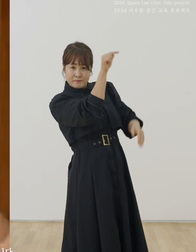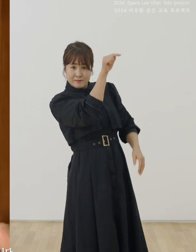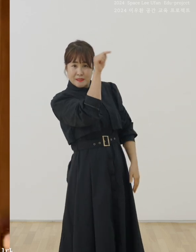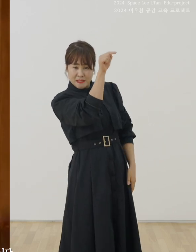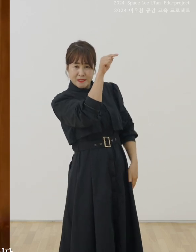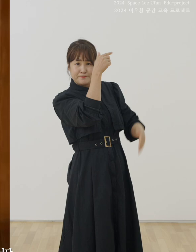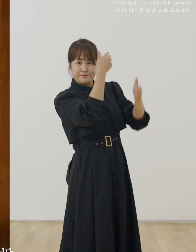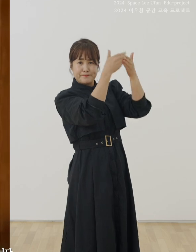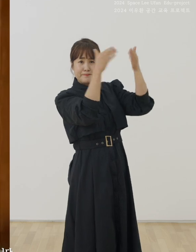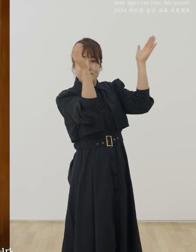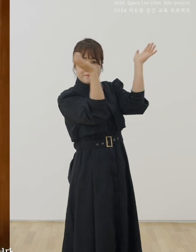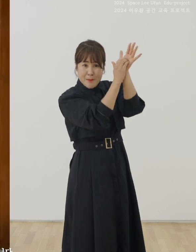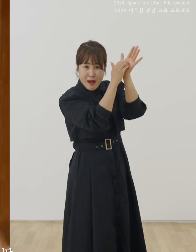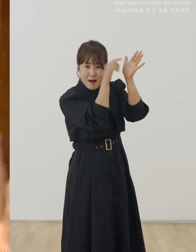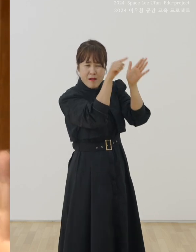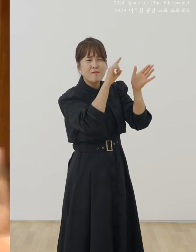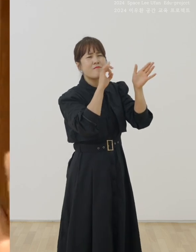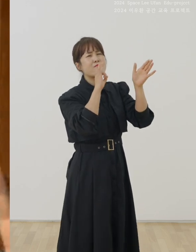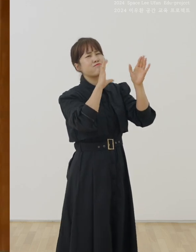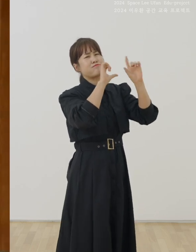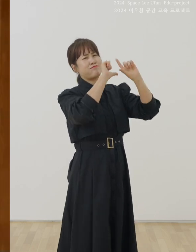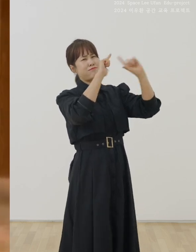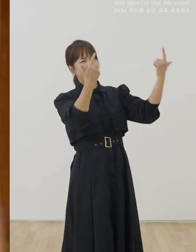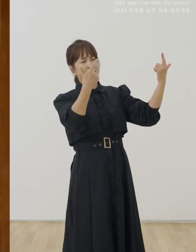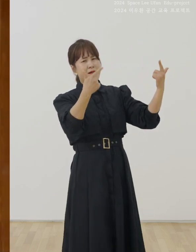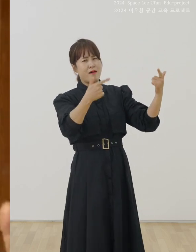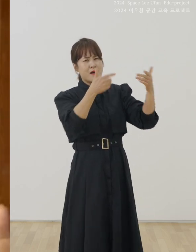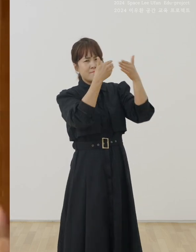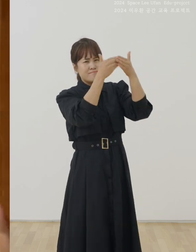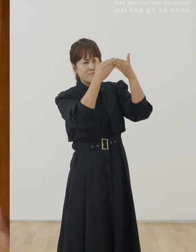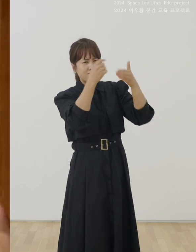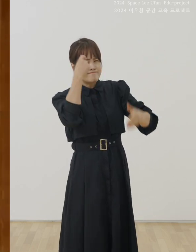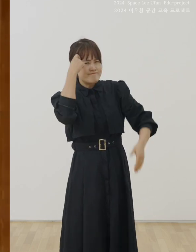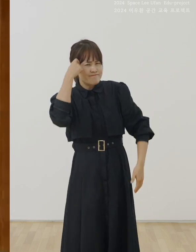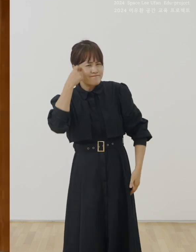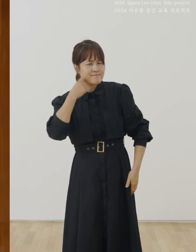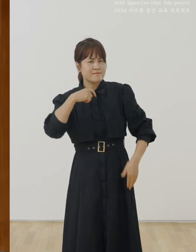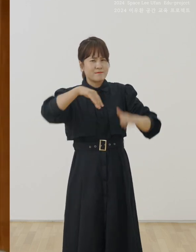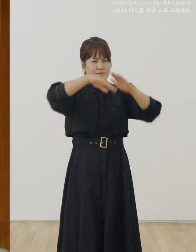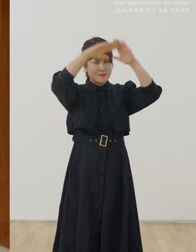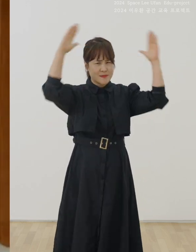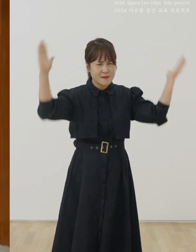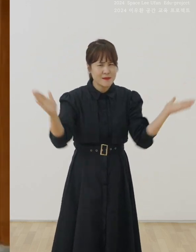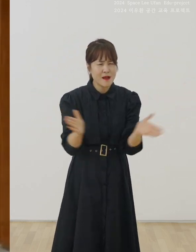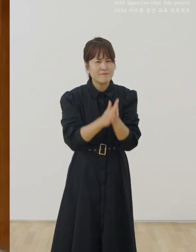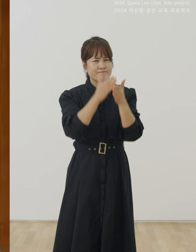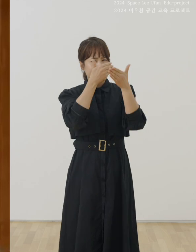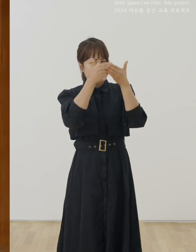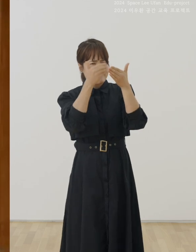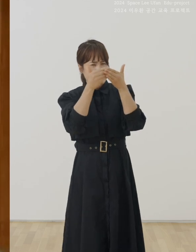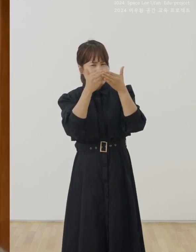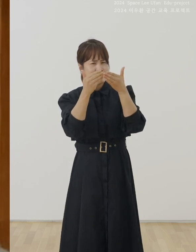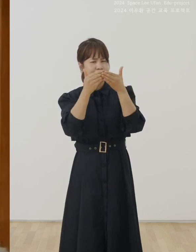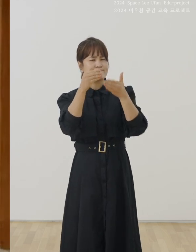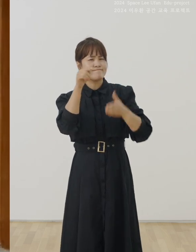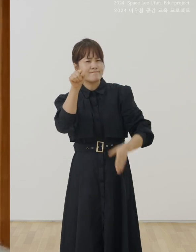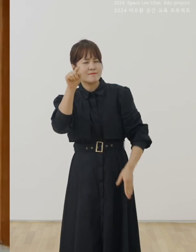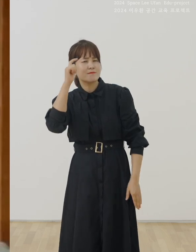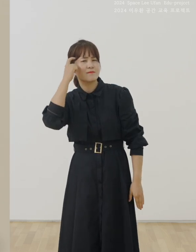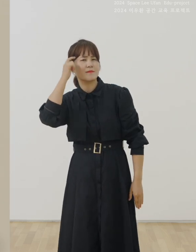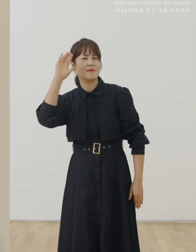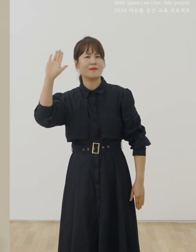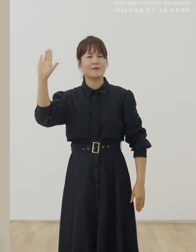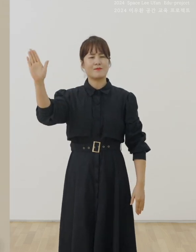그 하얀 캔버스가 어떤 긴장이 생기고 울림이 생깁니다. 그러니까 그림이라는 것은 거기에 그려졌다 하는 것만 그림이